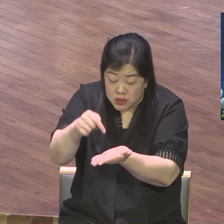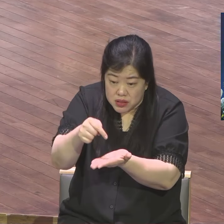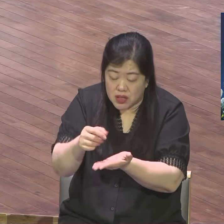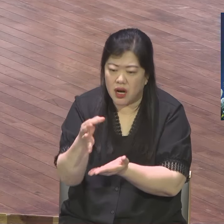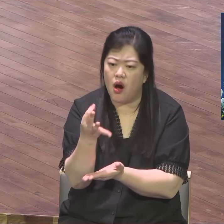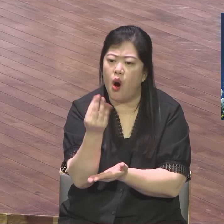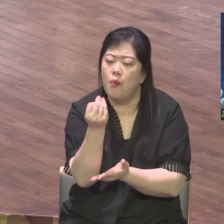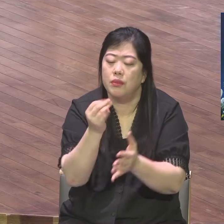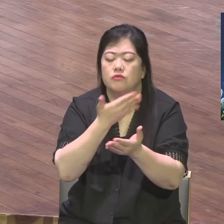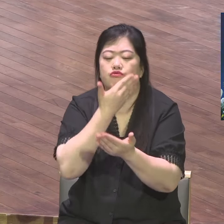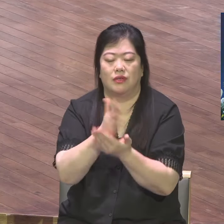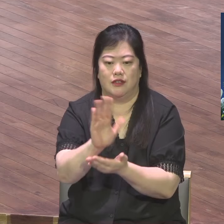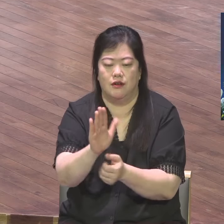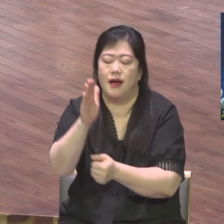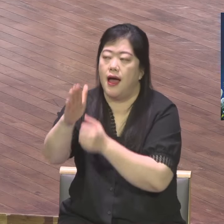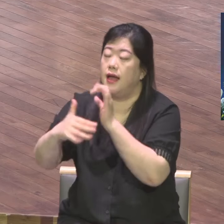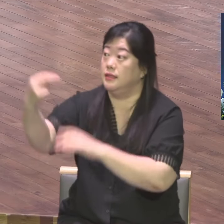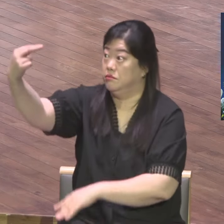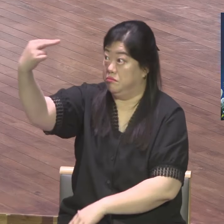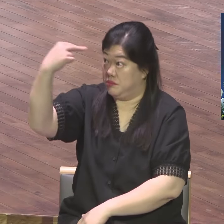만들어.